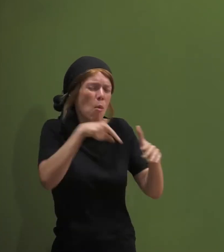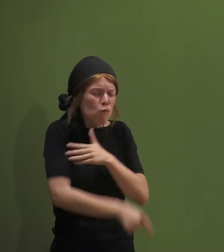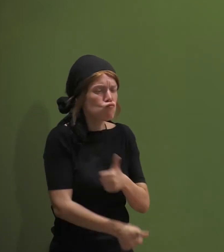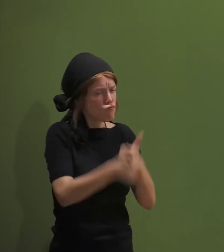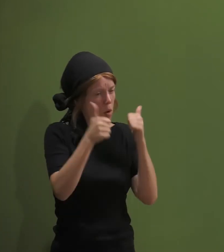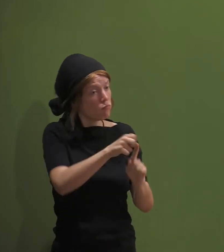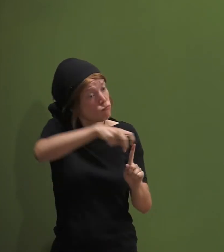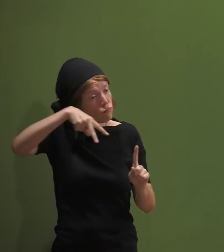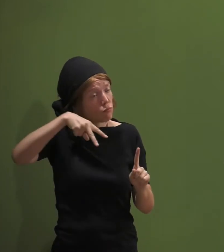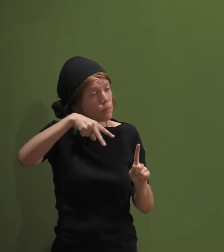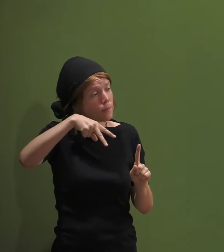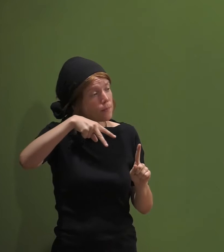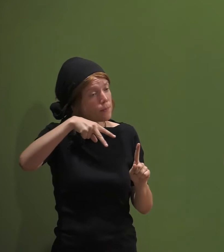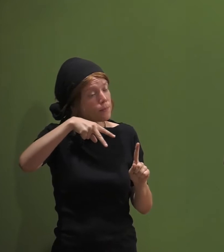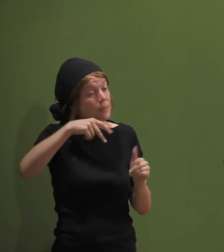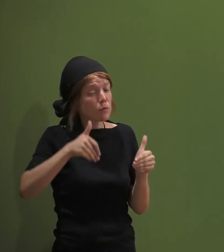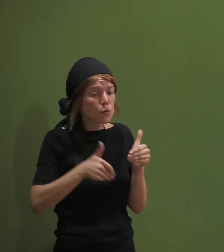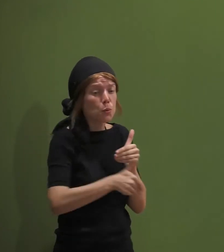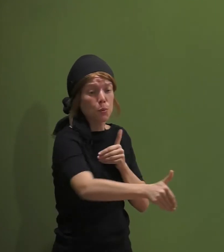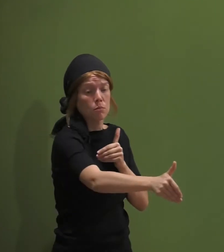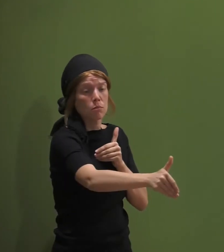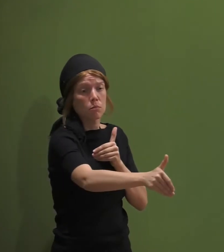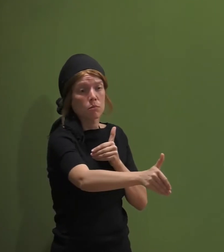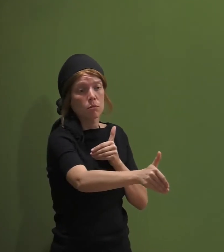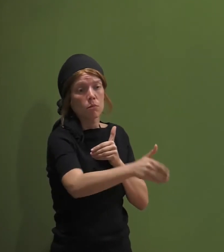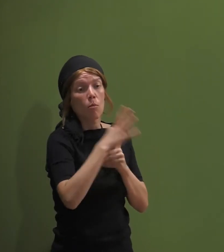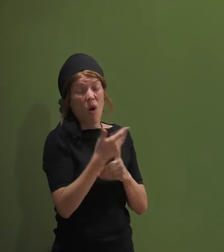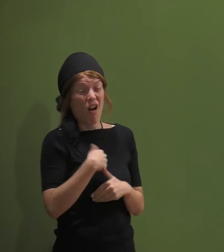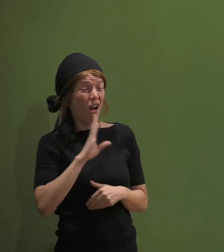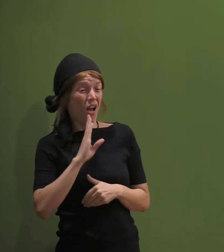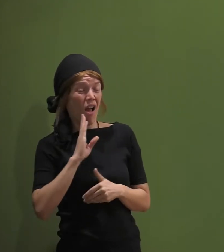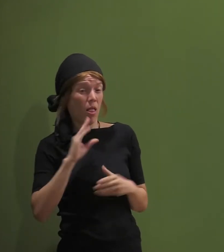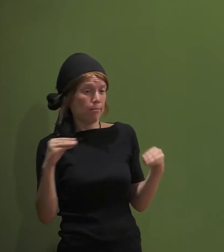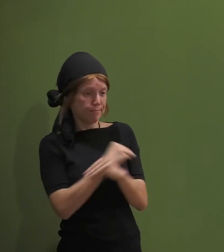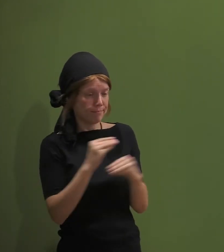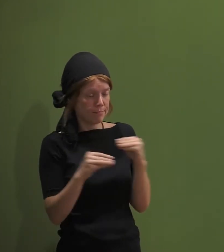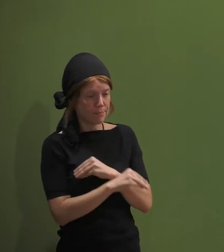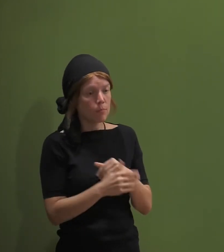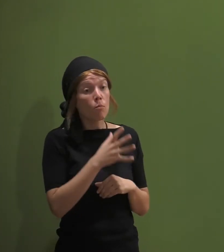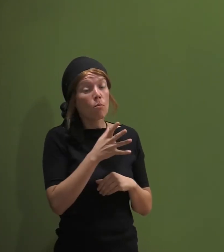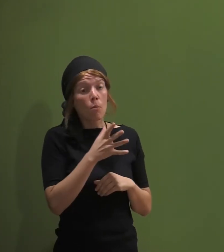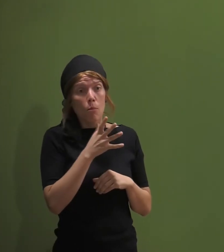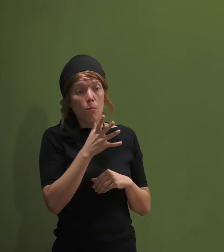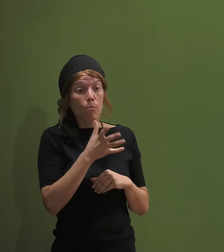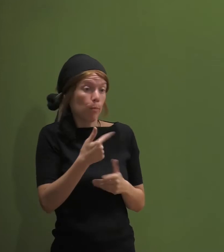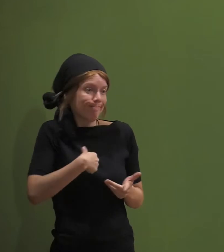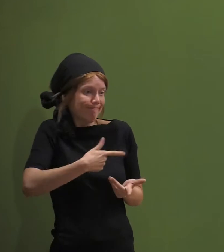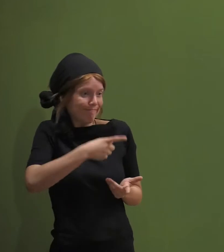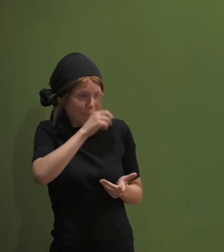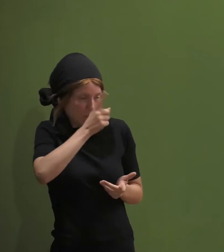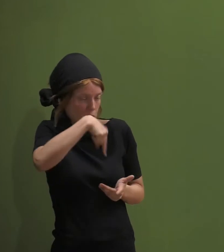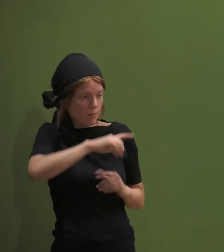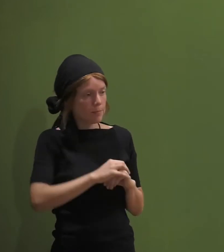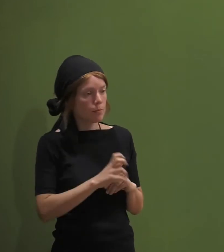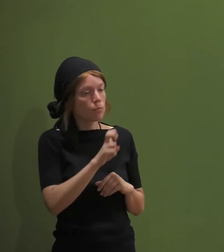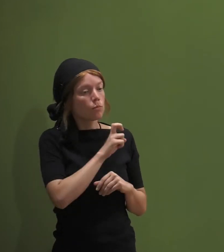una vista en el largo plazo que trascienden de los paradigmas anteriores y de cuya conveniencia poca gente duda.